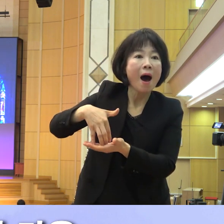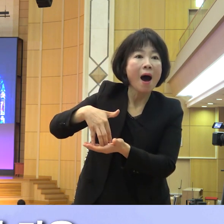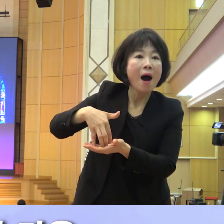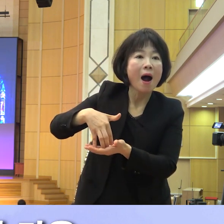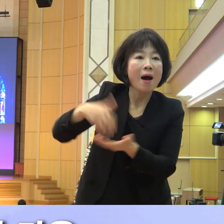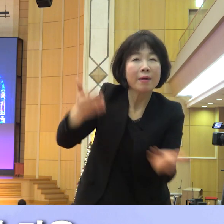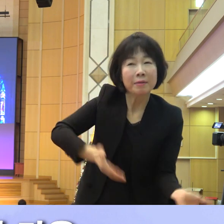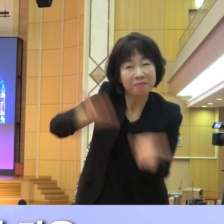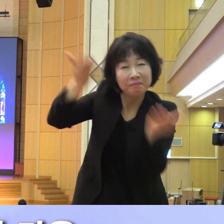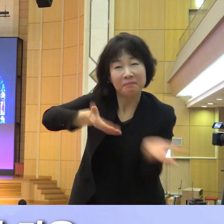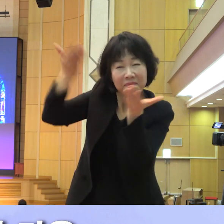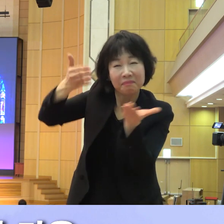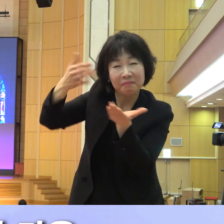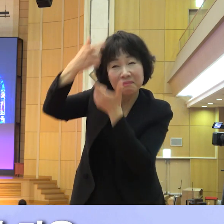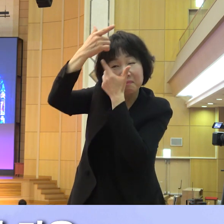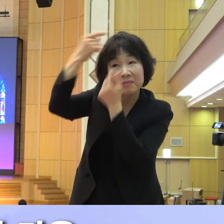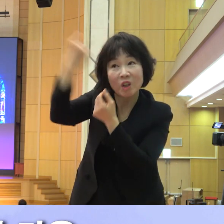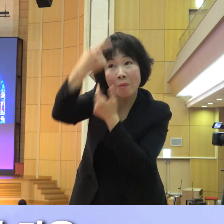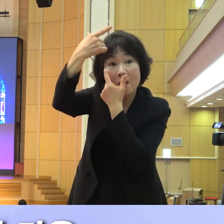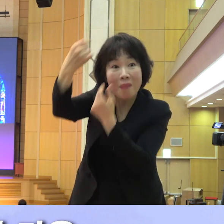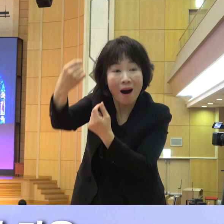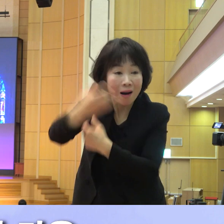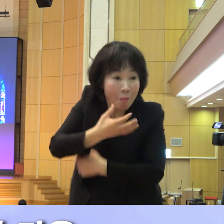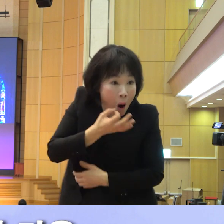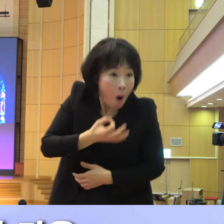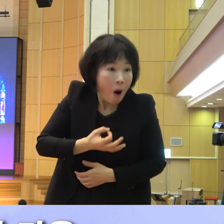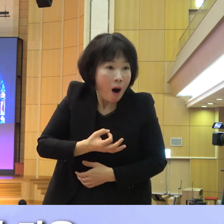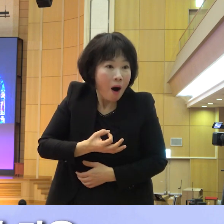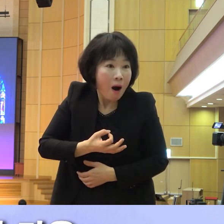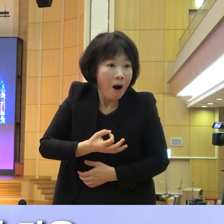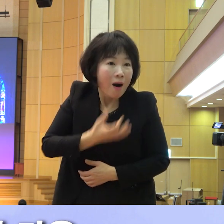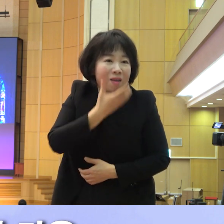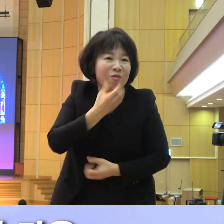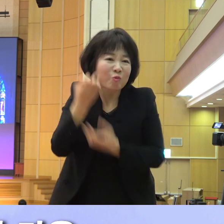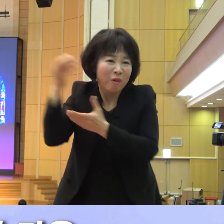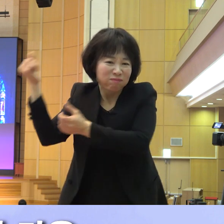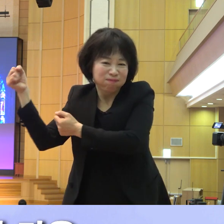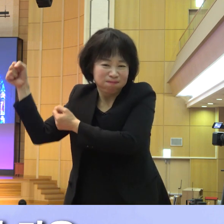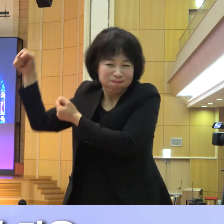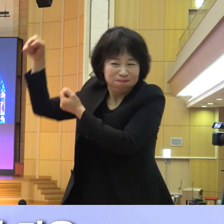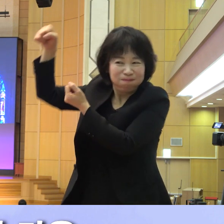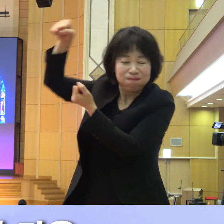양을 1000마리를 한 번에 1000번째를 드린 거예요.